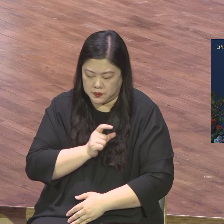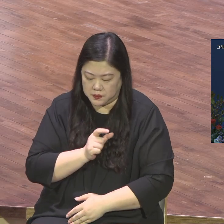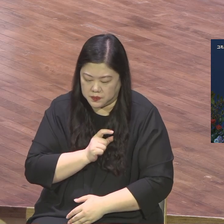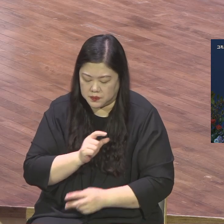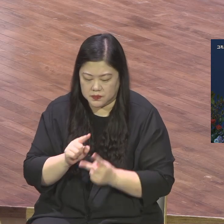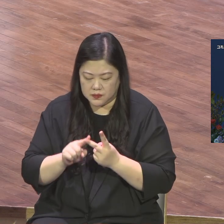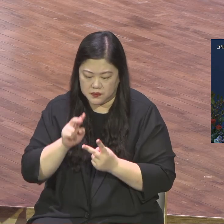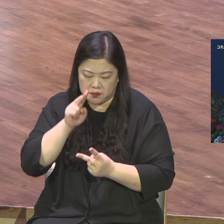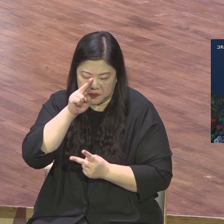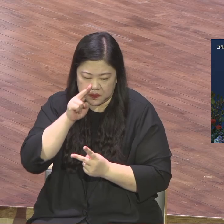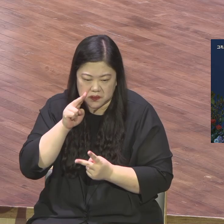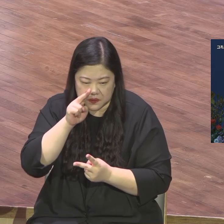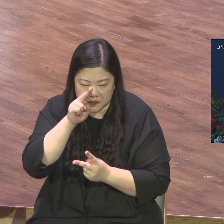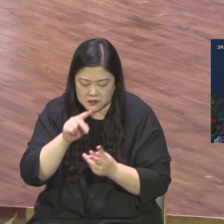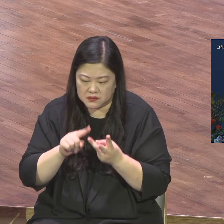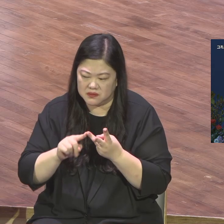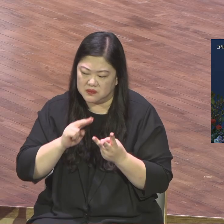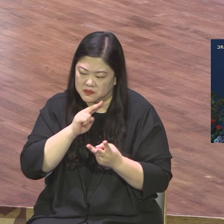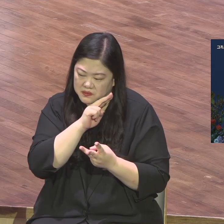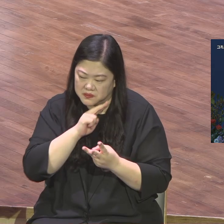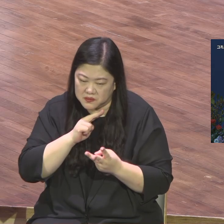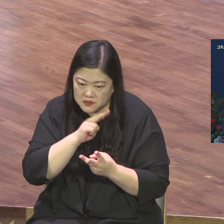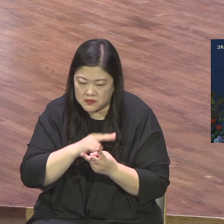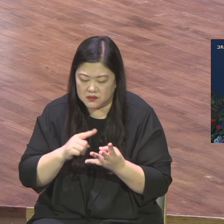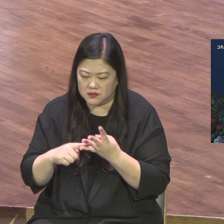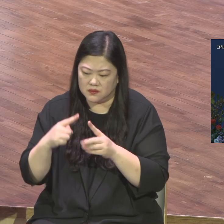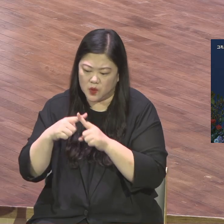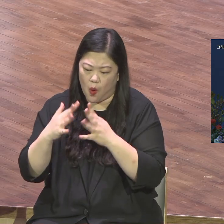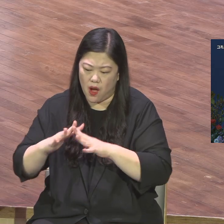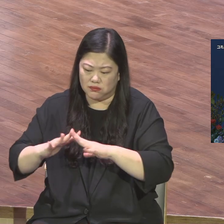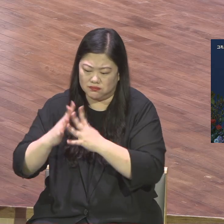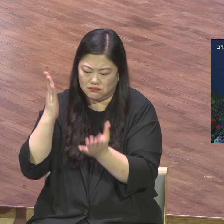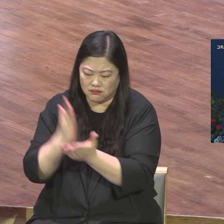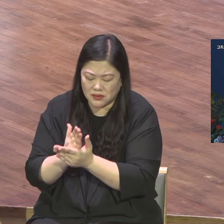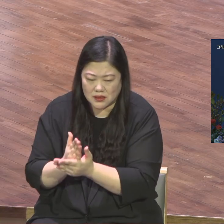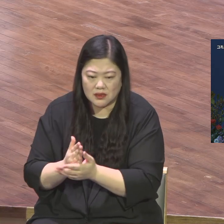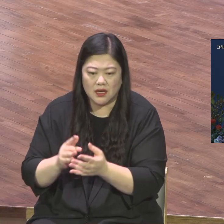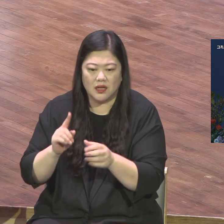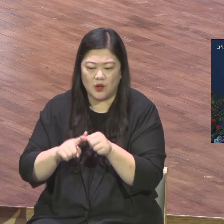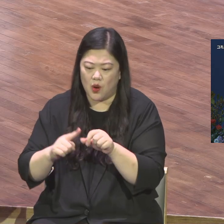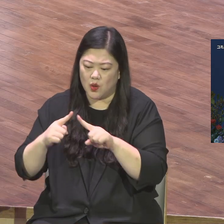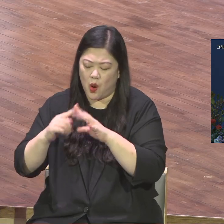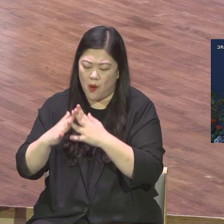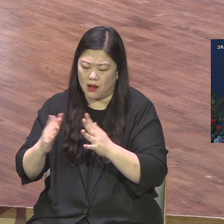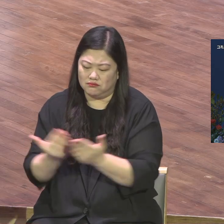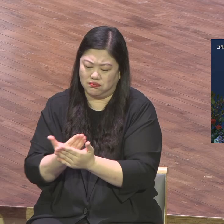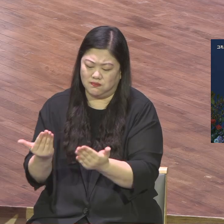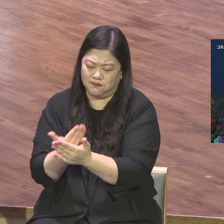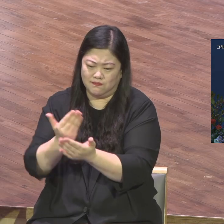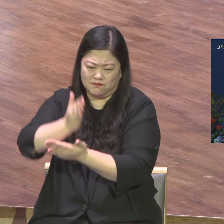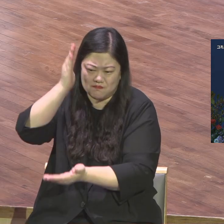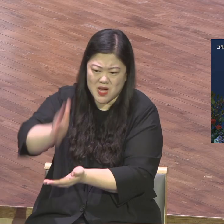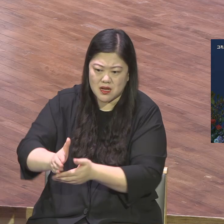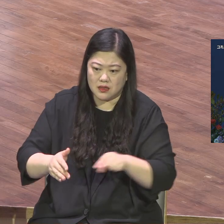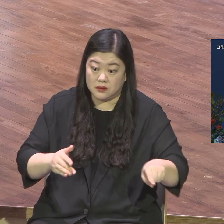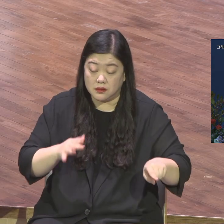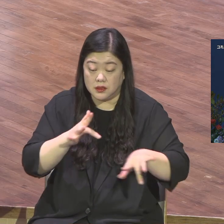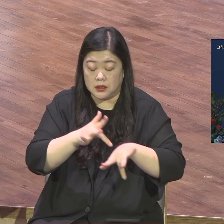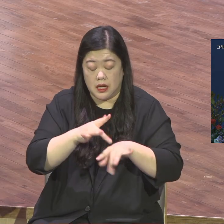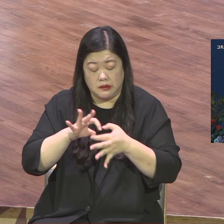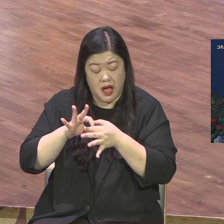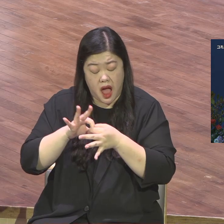교회 부흥 안 되도록, 교회 헌당 안 되도록, 교회 뭐든지 힘차게 발전하고 성장해 나가는 꼴을 못